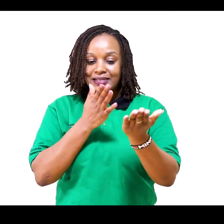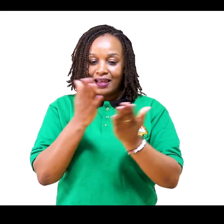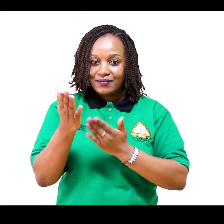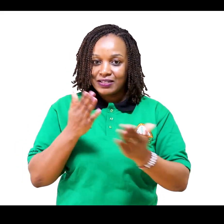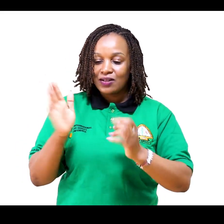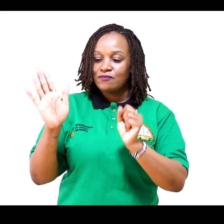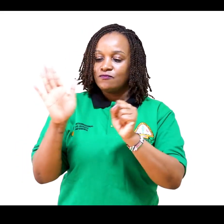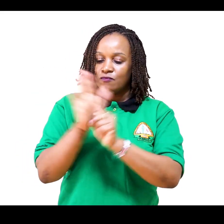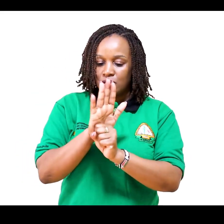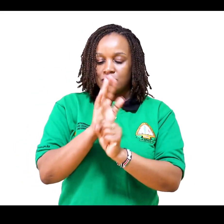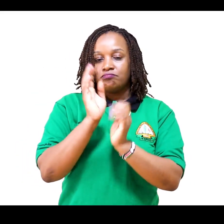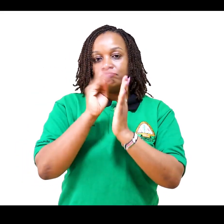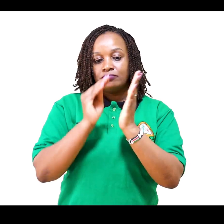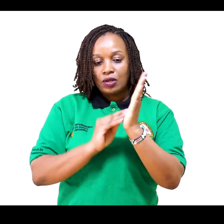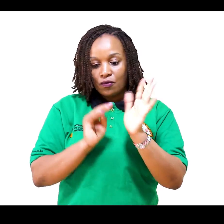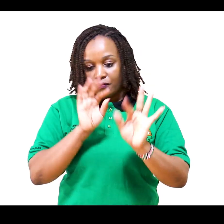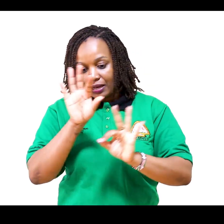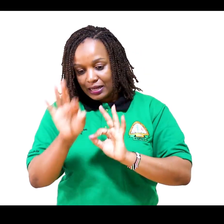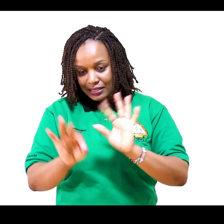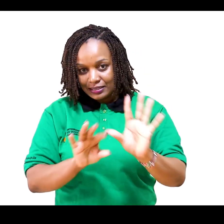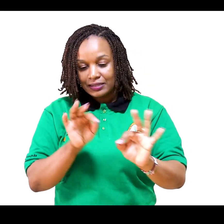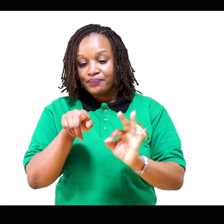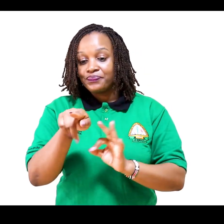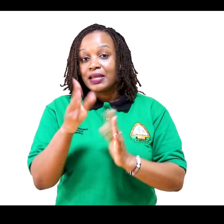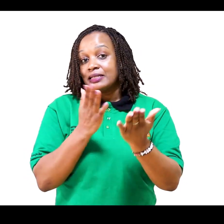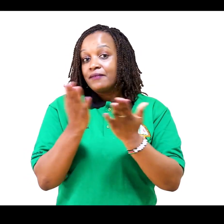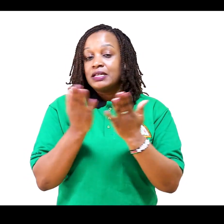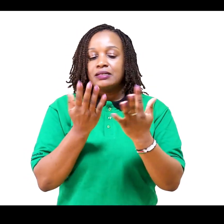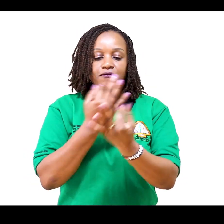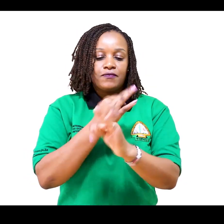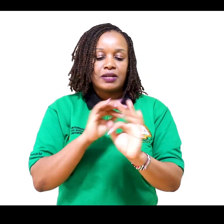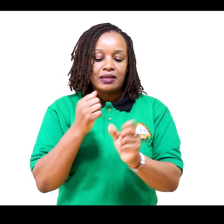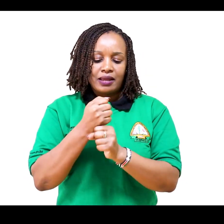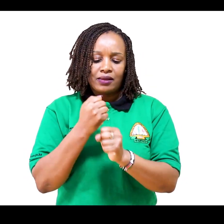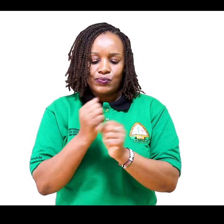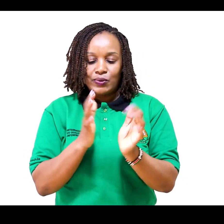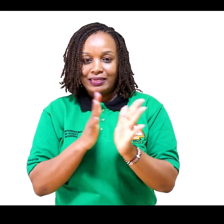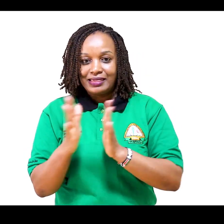uchambuzi. Huduma hii haina malipo na inafanywa ndani ya masaa 48.